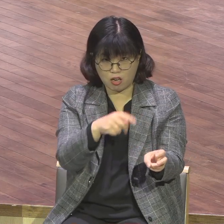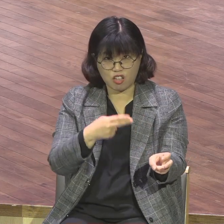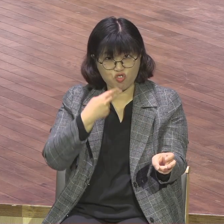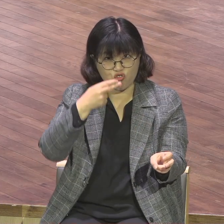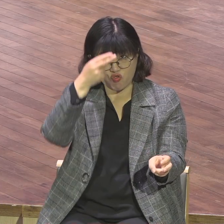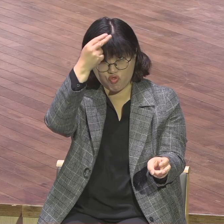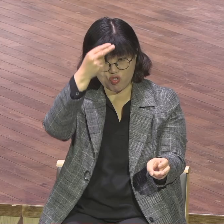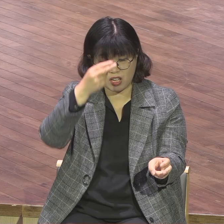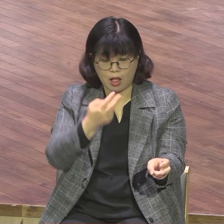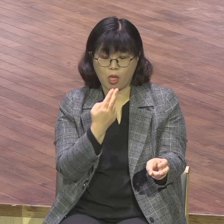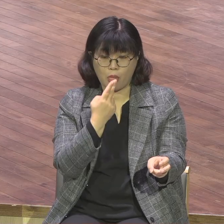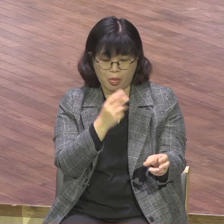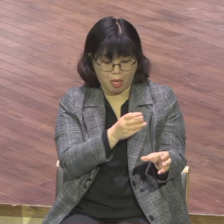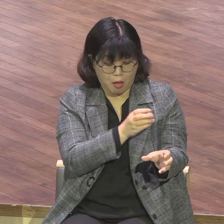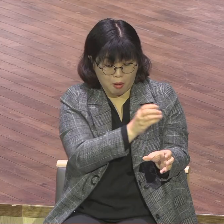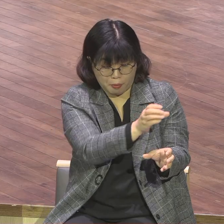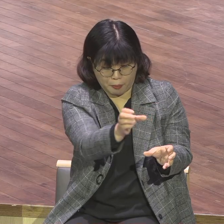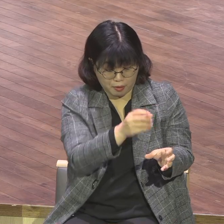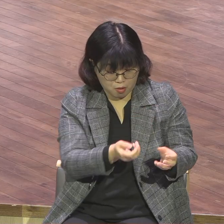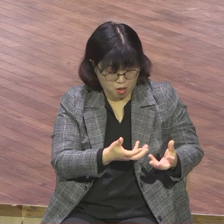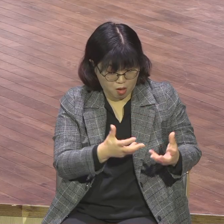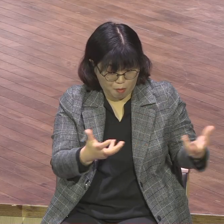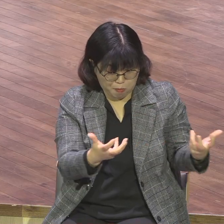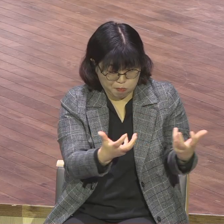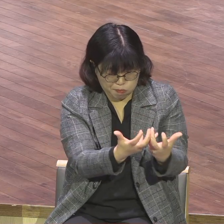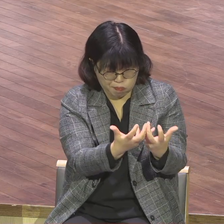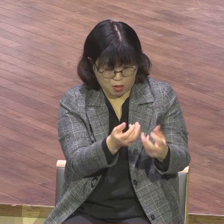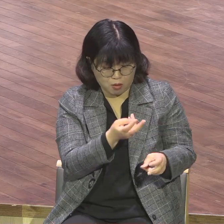많은 문제와 사건이 생겼을까.